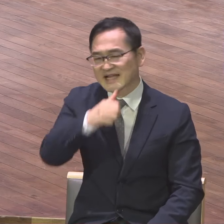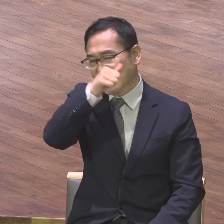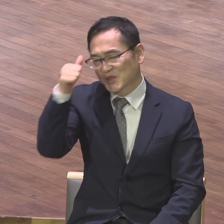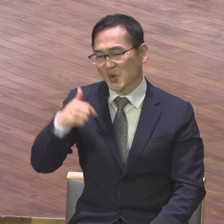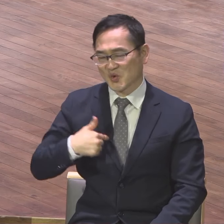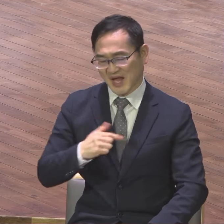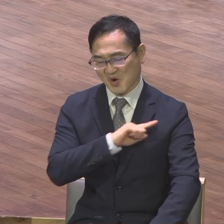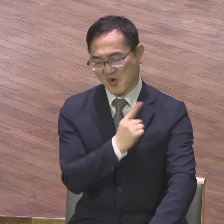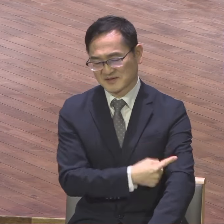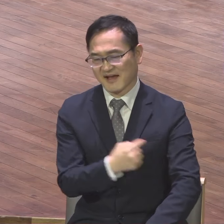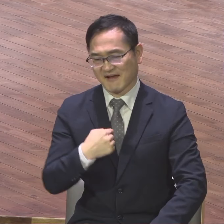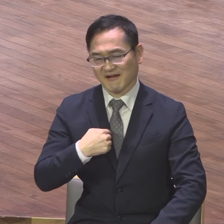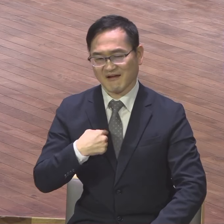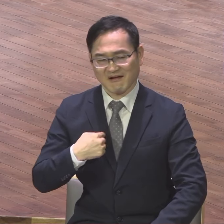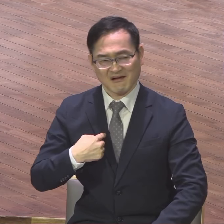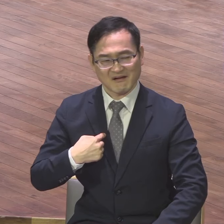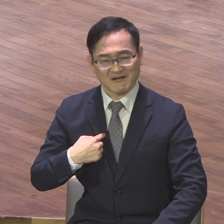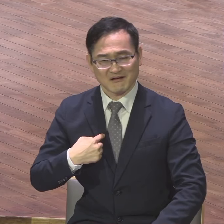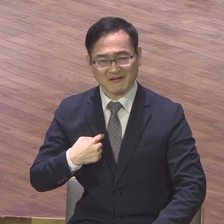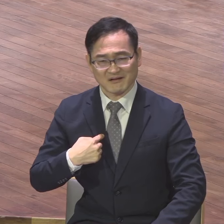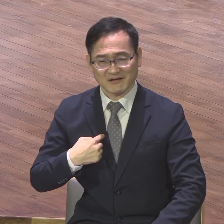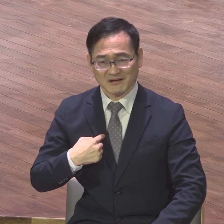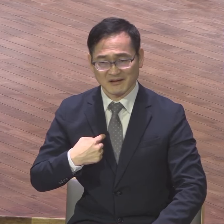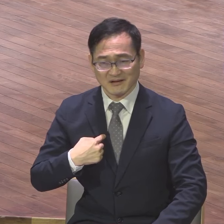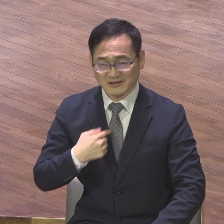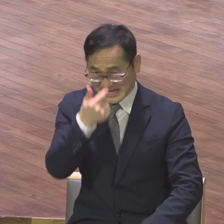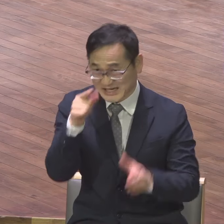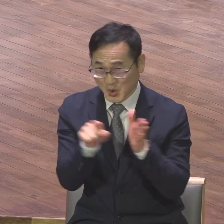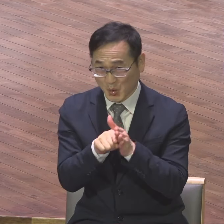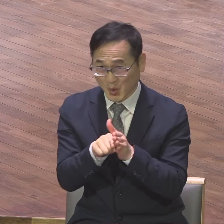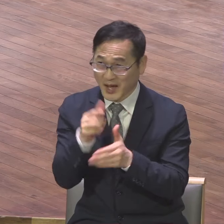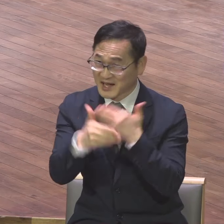뭐 권사다가 아니라 사랑이다 그랬어요.